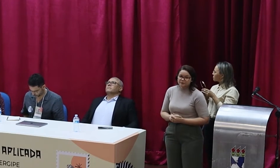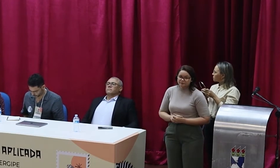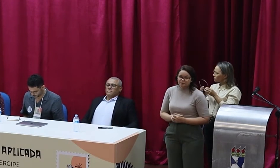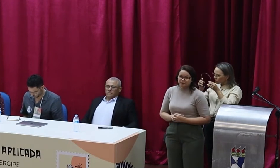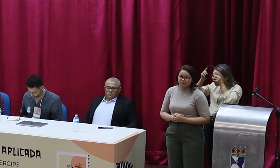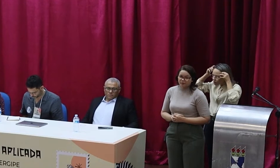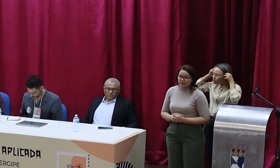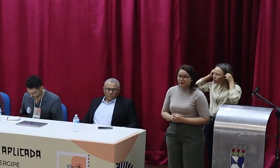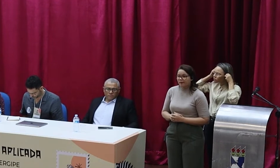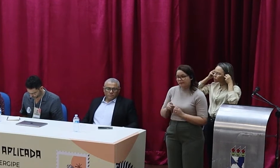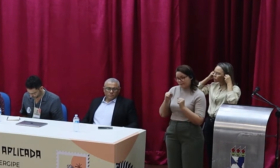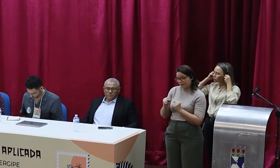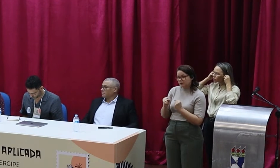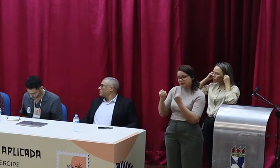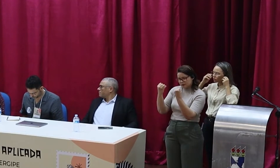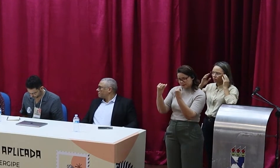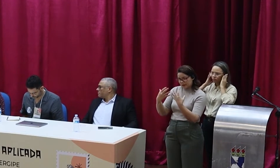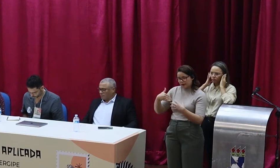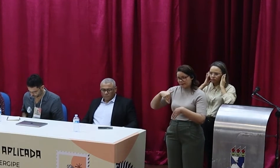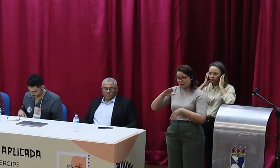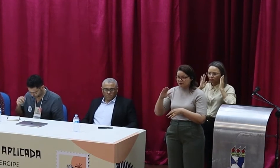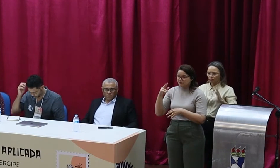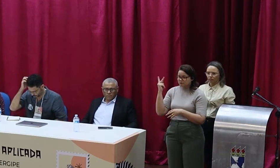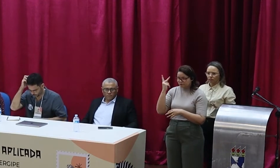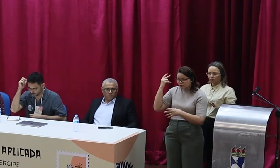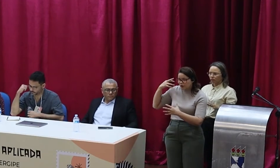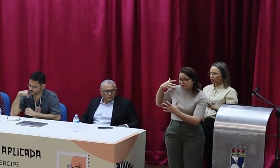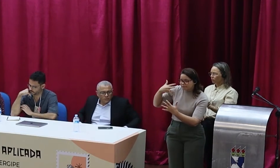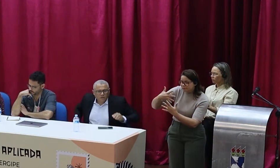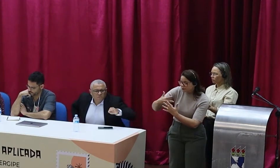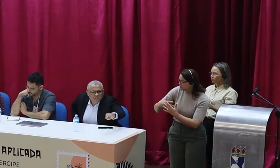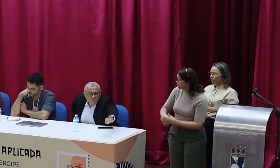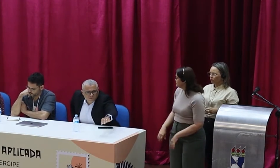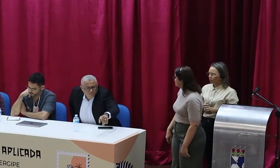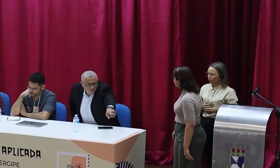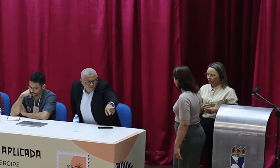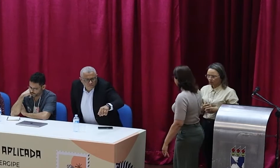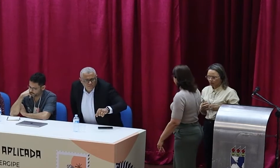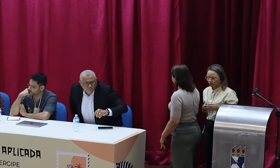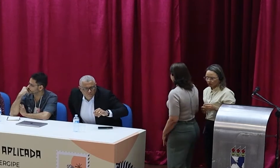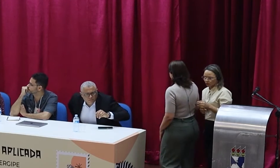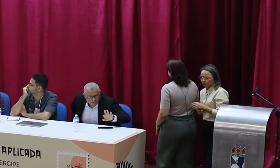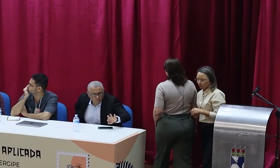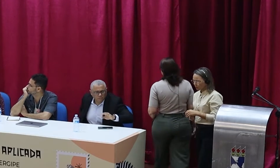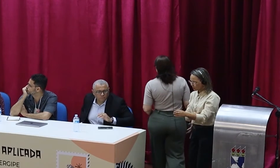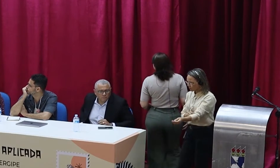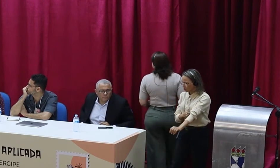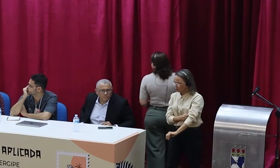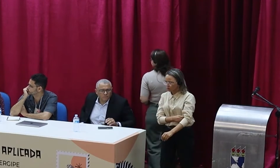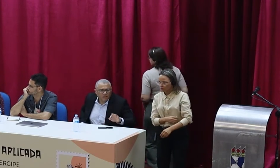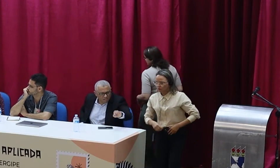ese percurso histórico. Sí, dicen que, o sea, muchos autores dicen que esa